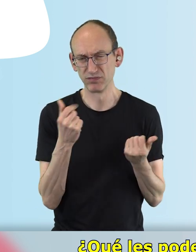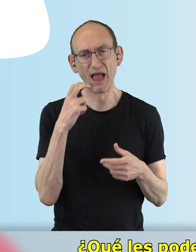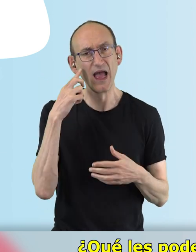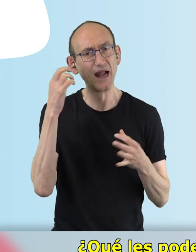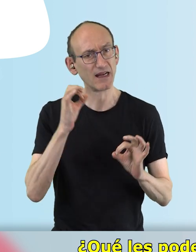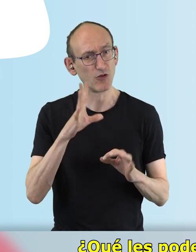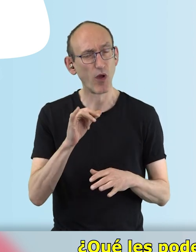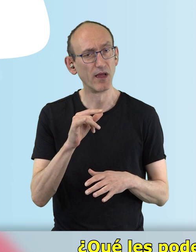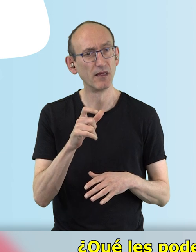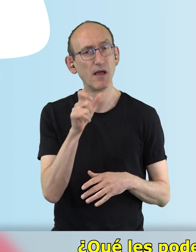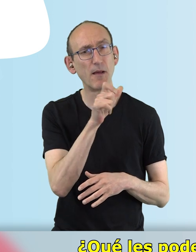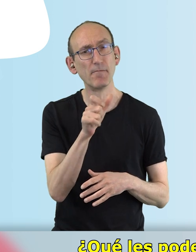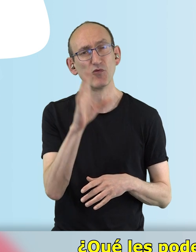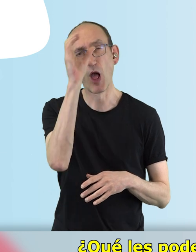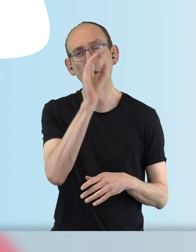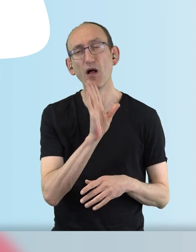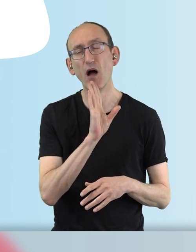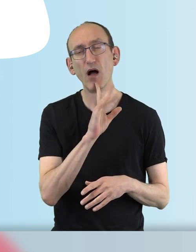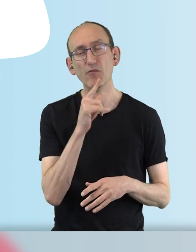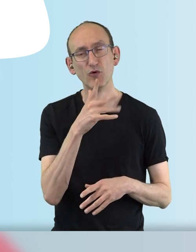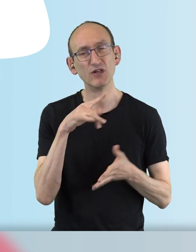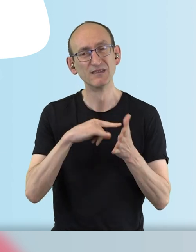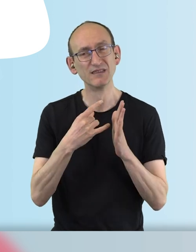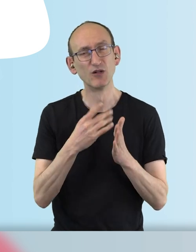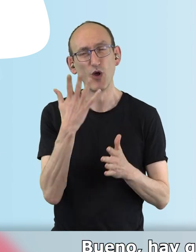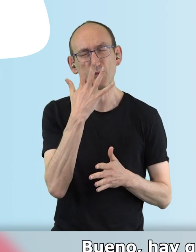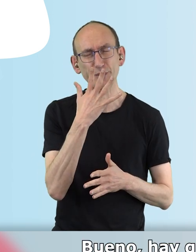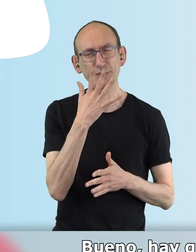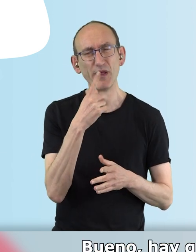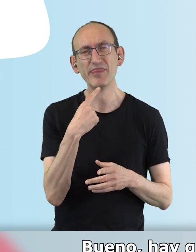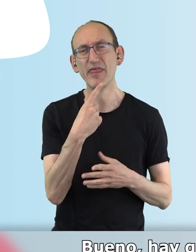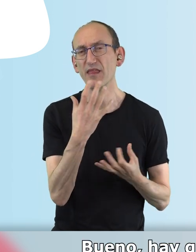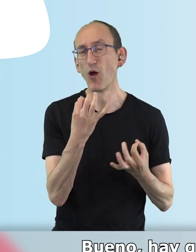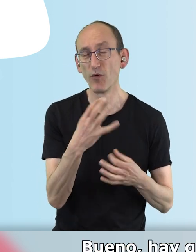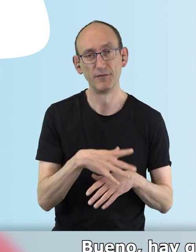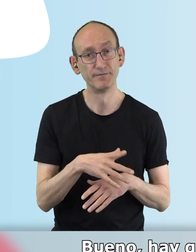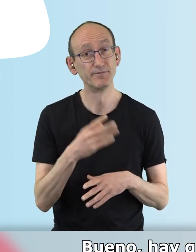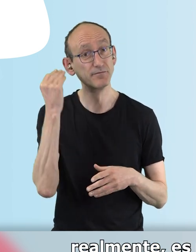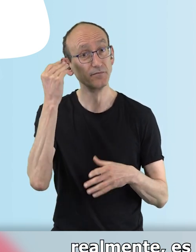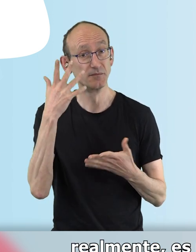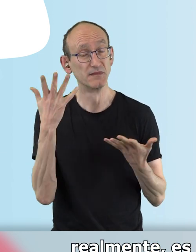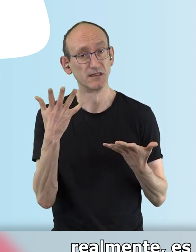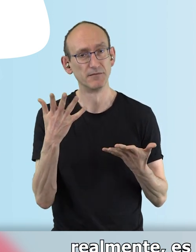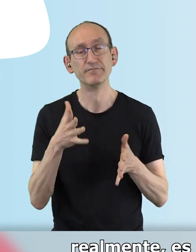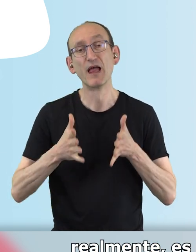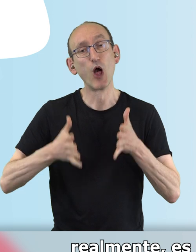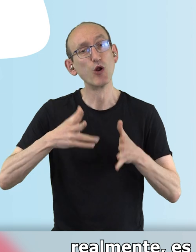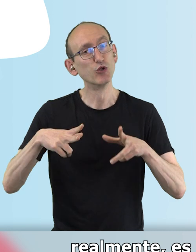les podemos decir a quienes se muestran recelosos de estas tendencias? Bueno, hay que pensar que la robótica social